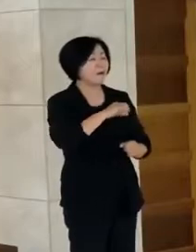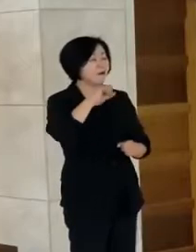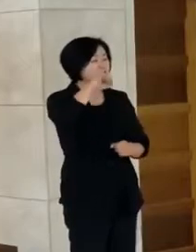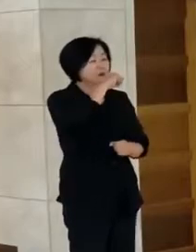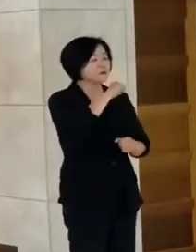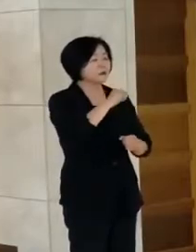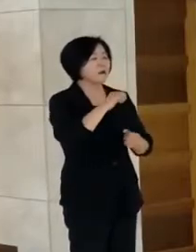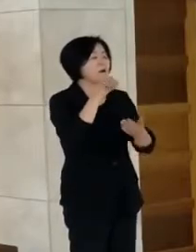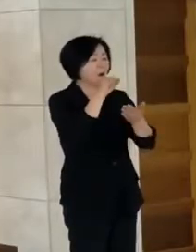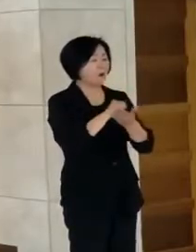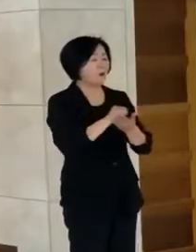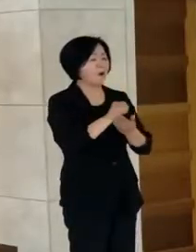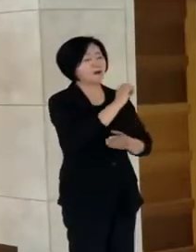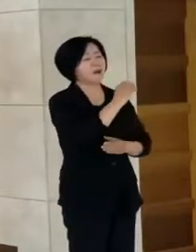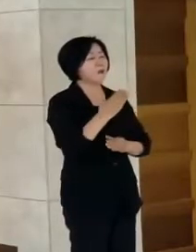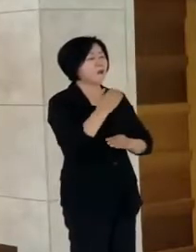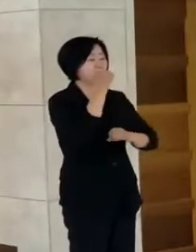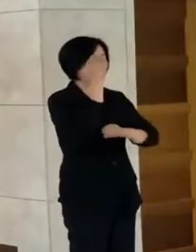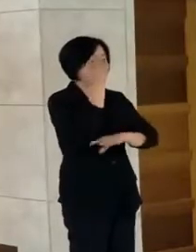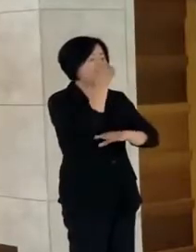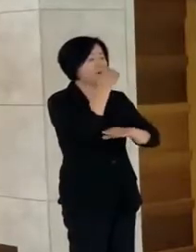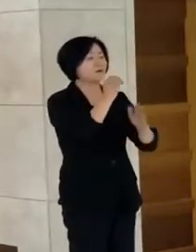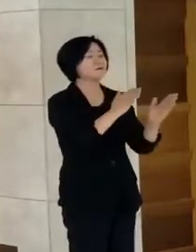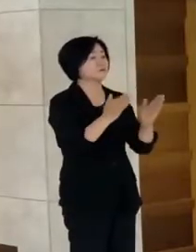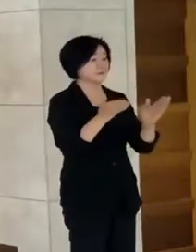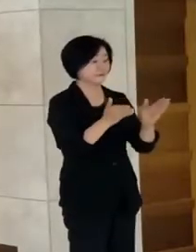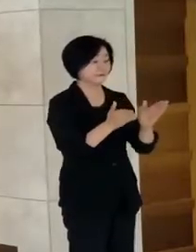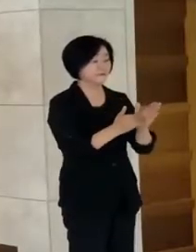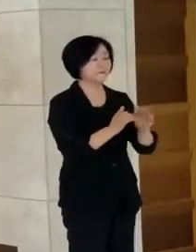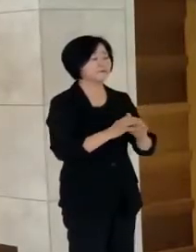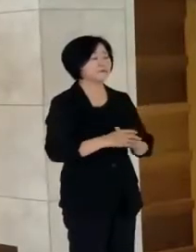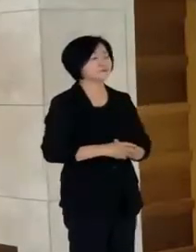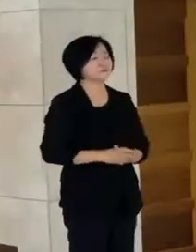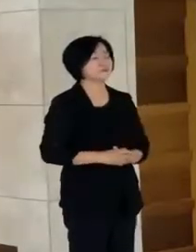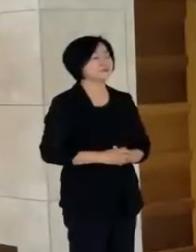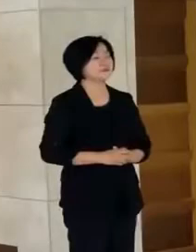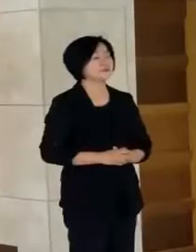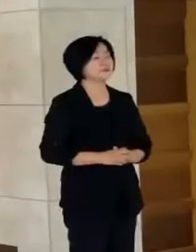지역 발전의 초석을 마련하였습니다.